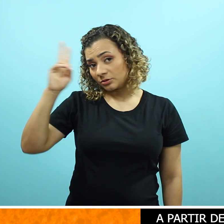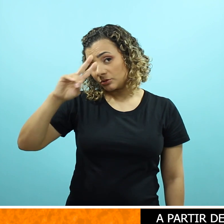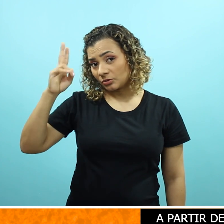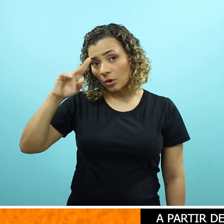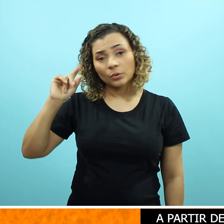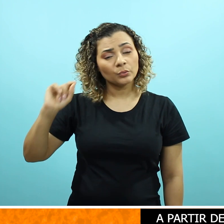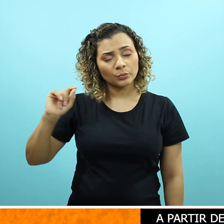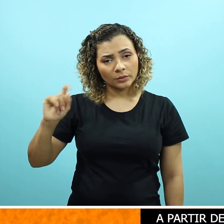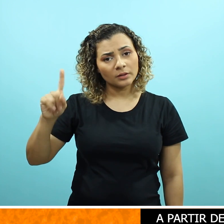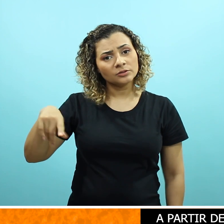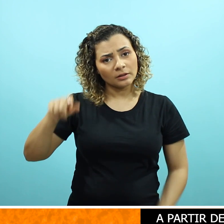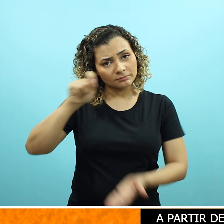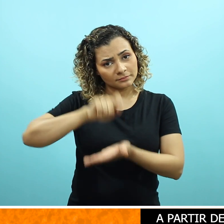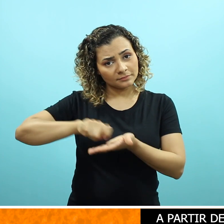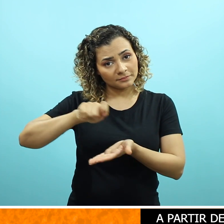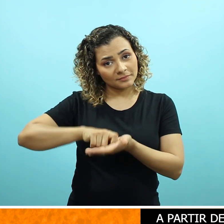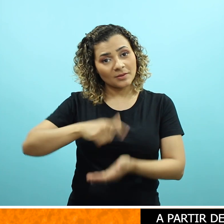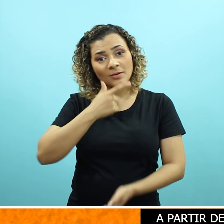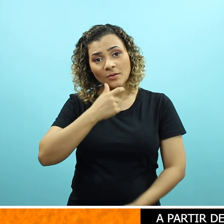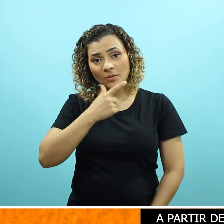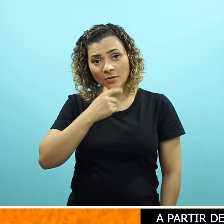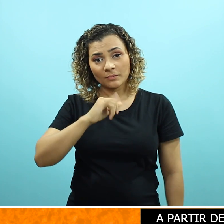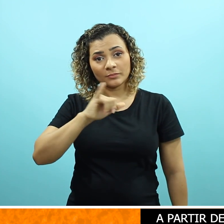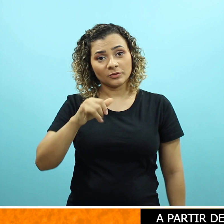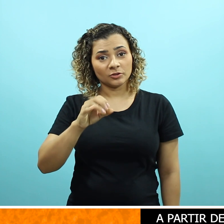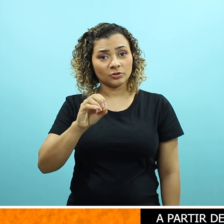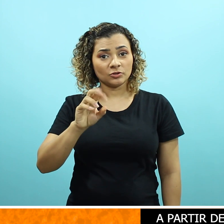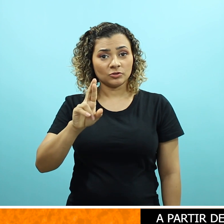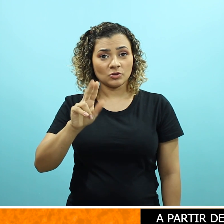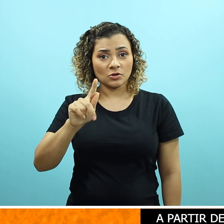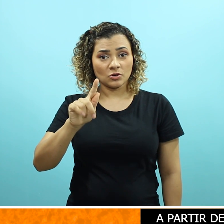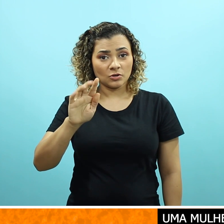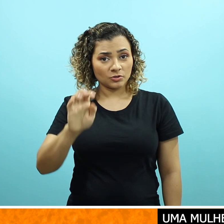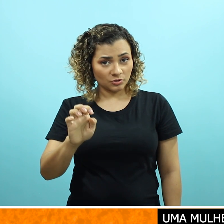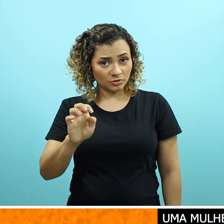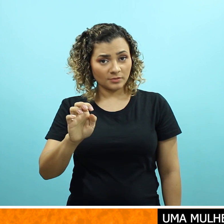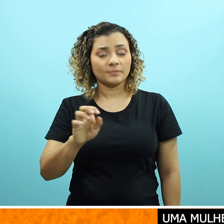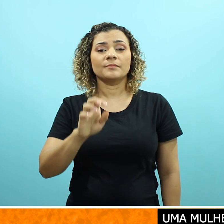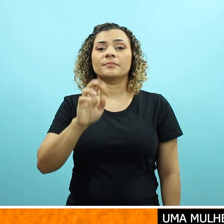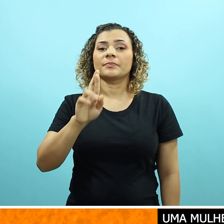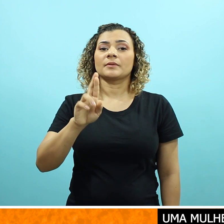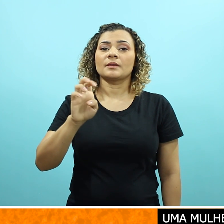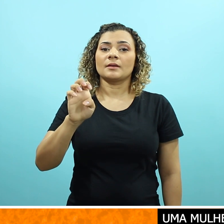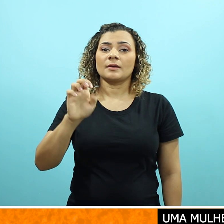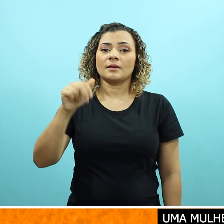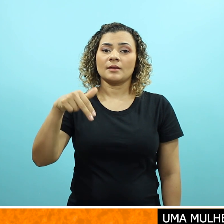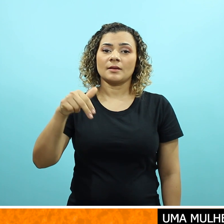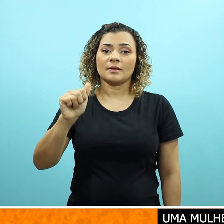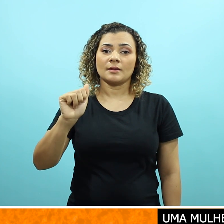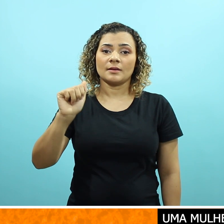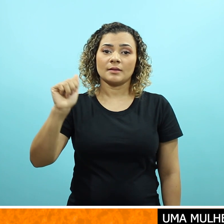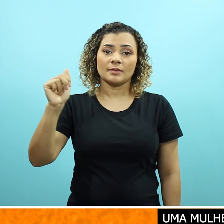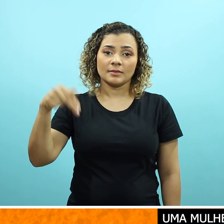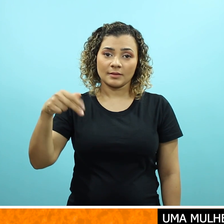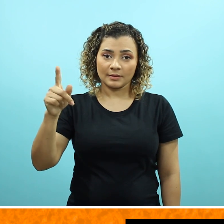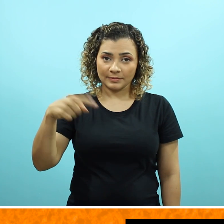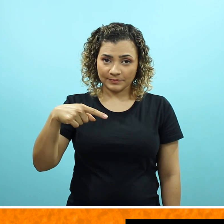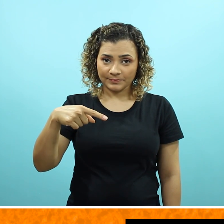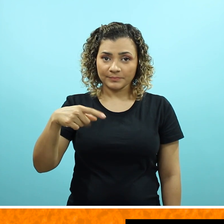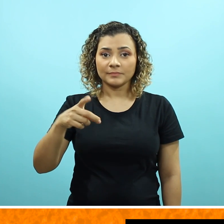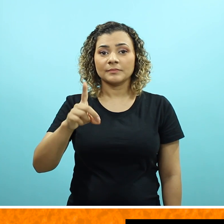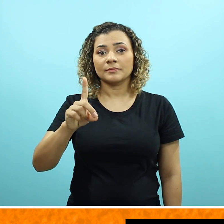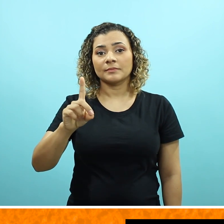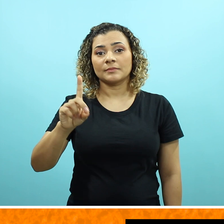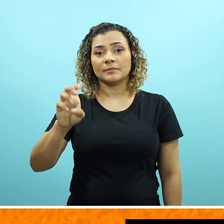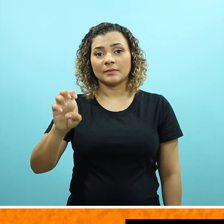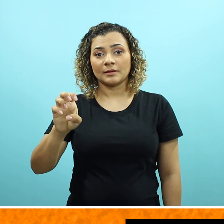A partir de um relato que lhe fez Maria Gomes, uma mulher de mais de 70 anos que